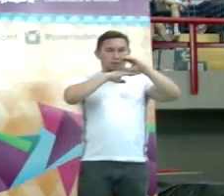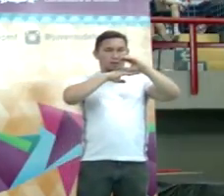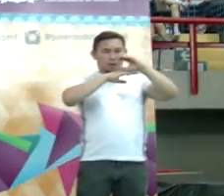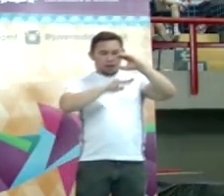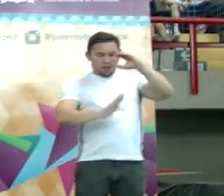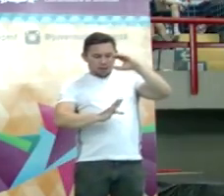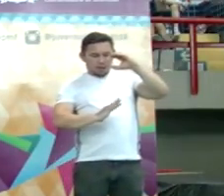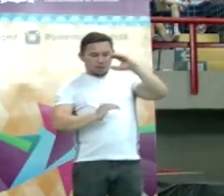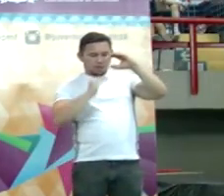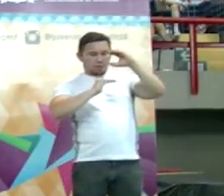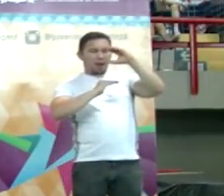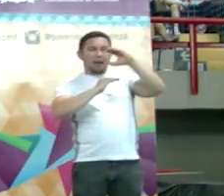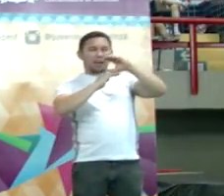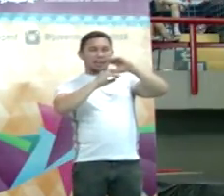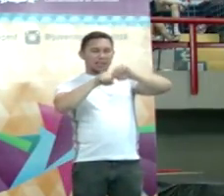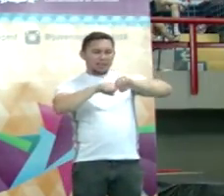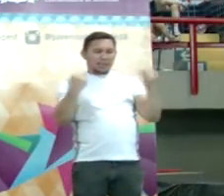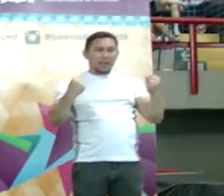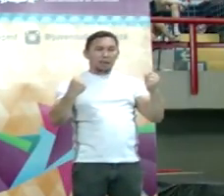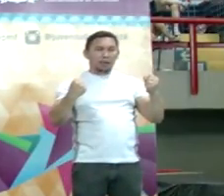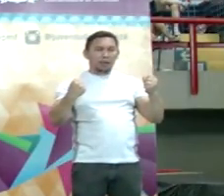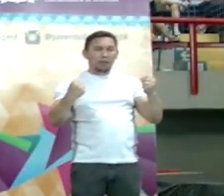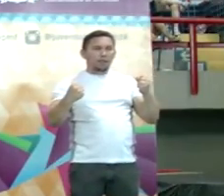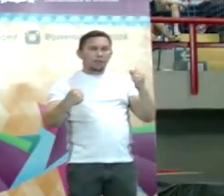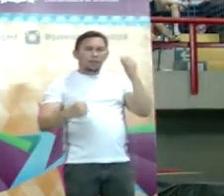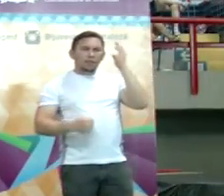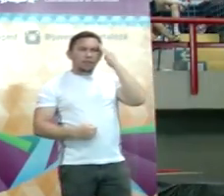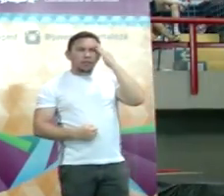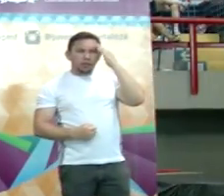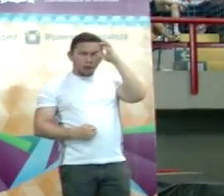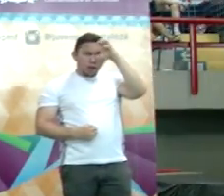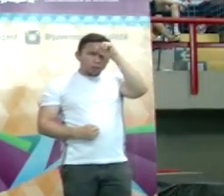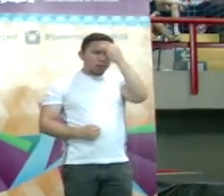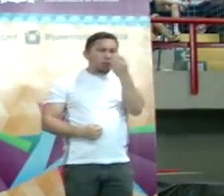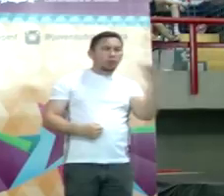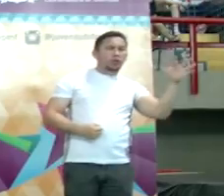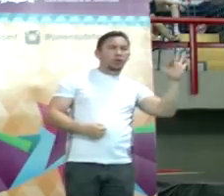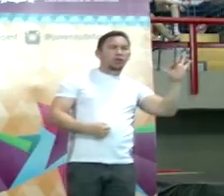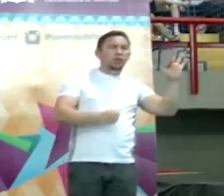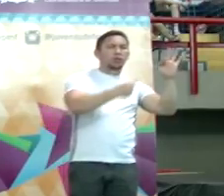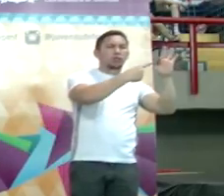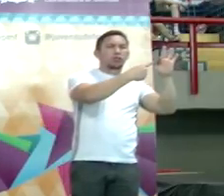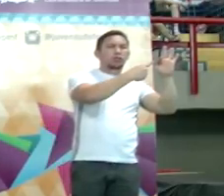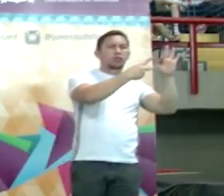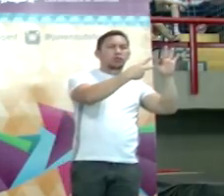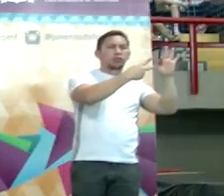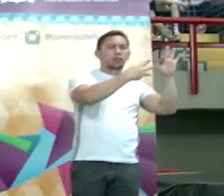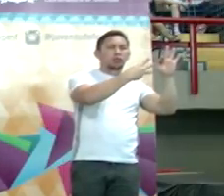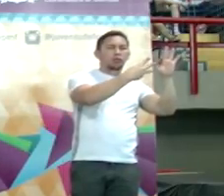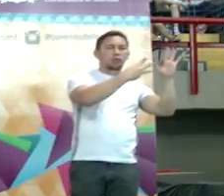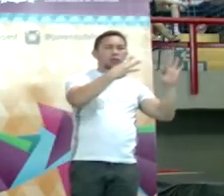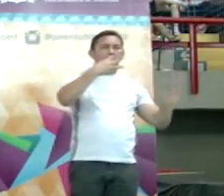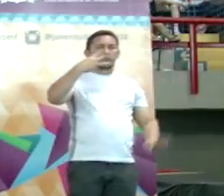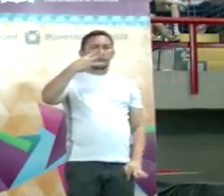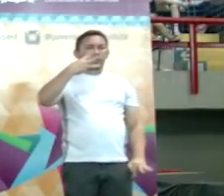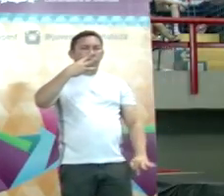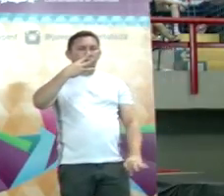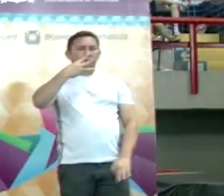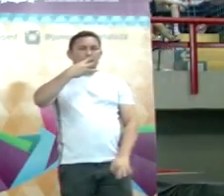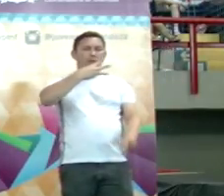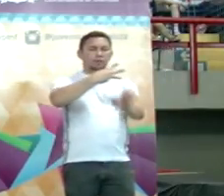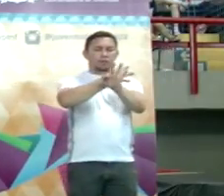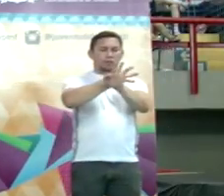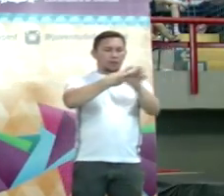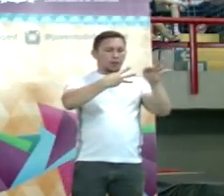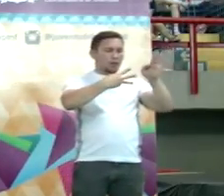Certo? Fui claro ou não? Aprendemos quantas forças até agora? Quantas? Três. Força de